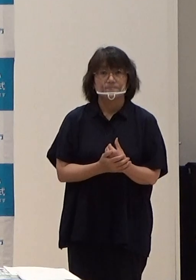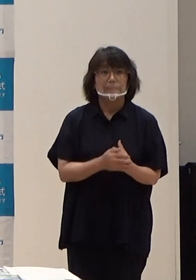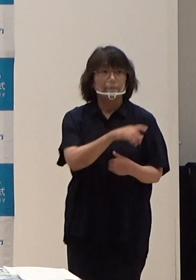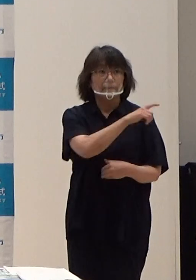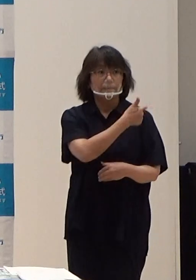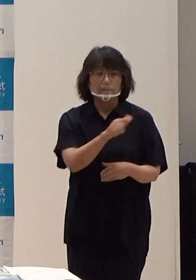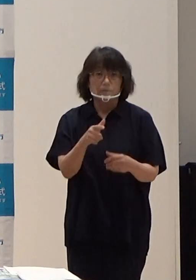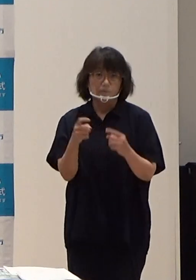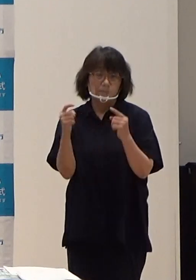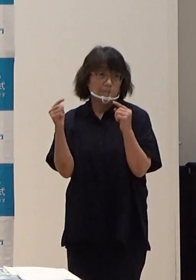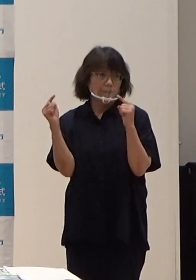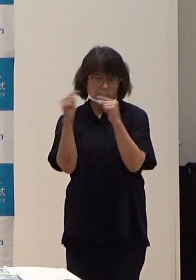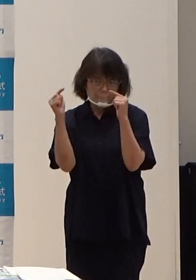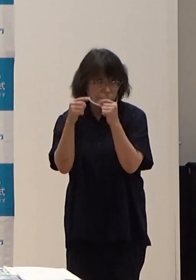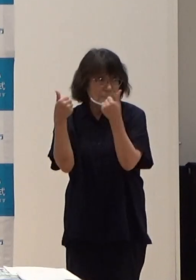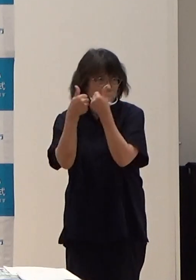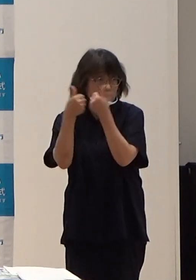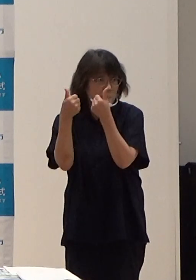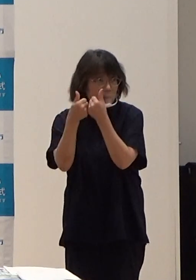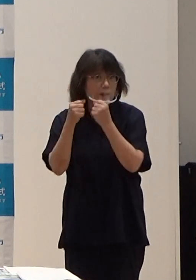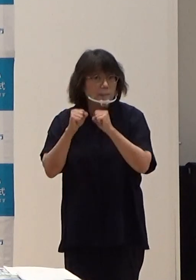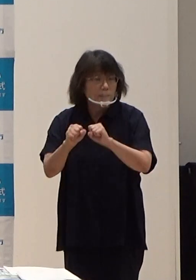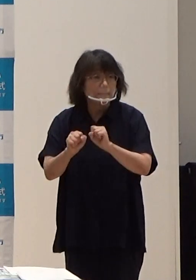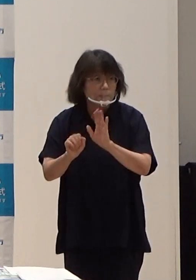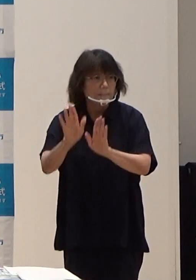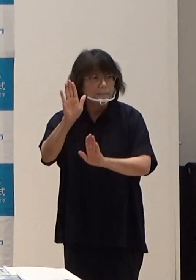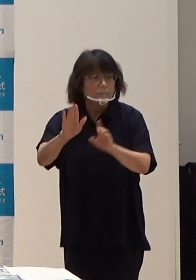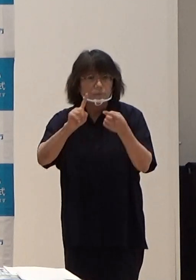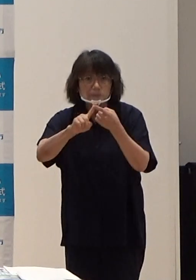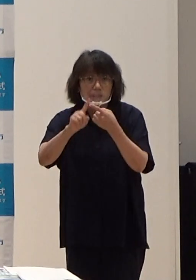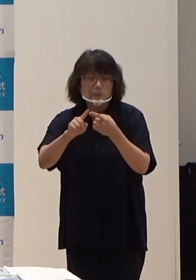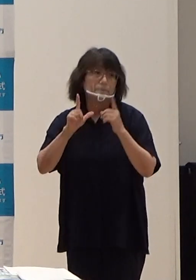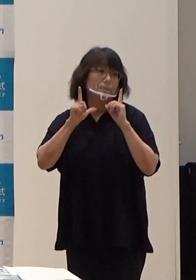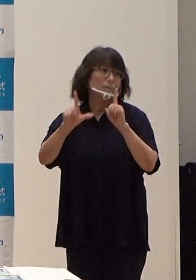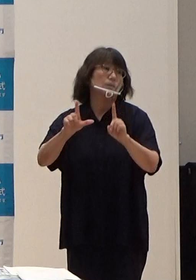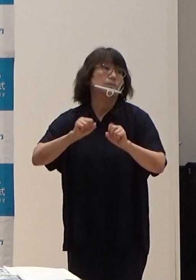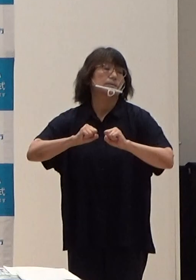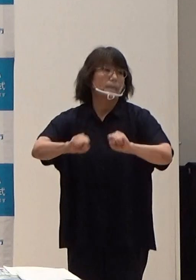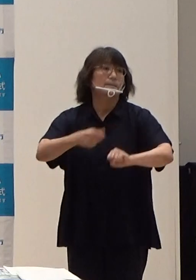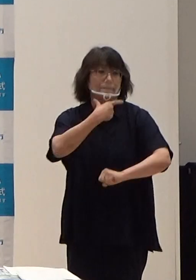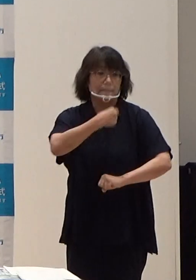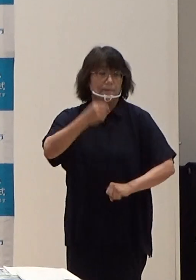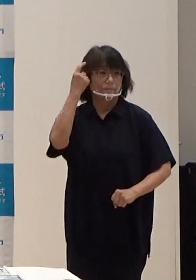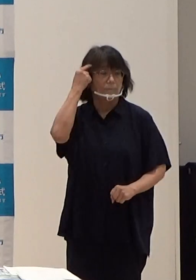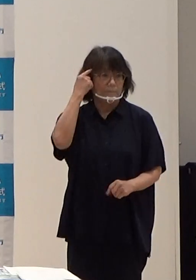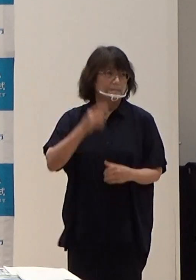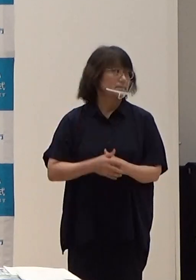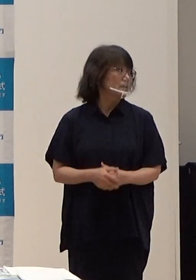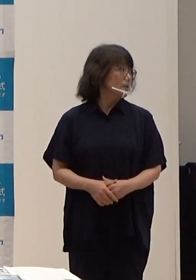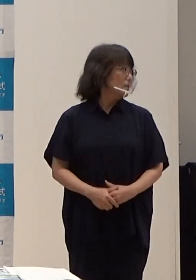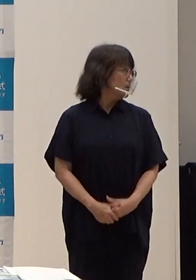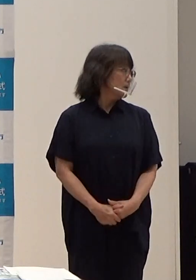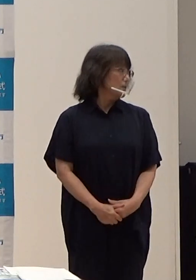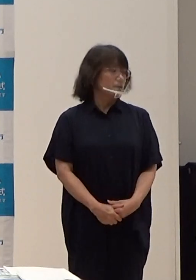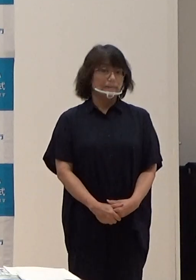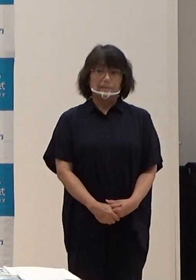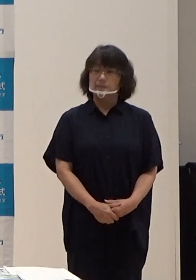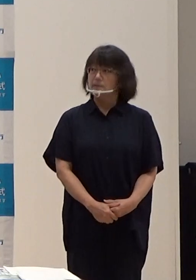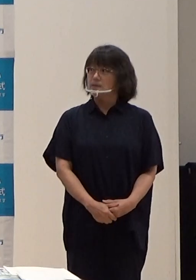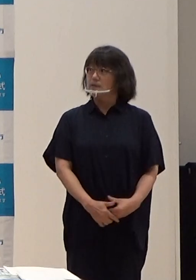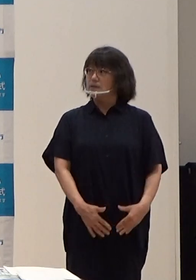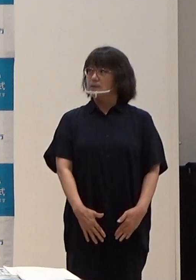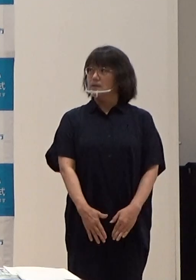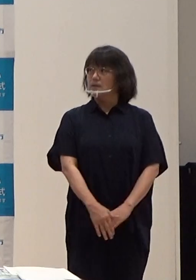ながら対処してまいります。 ありがとうございます。 市長、一点市長よろしいです